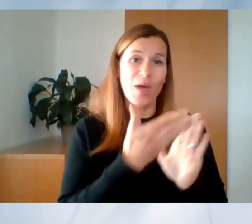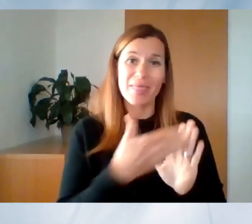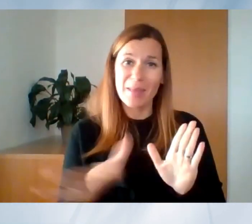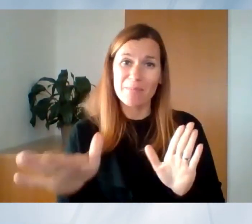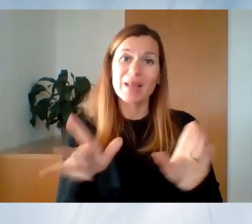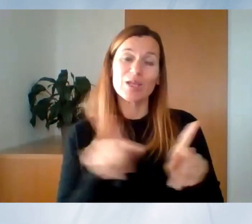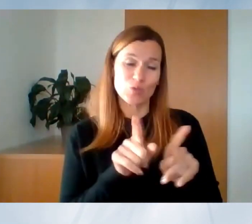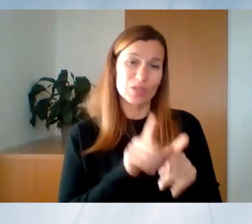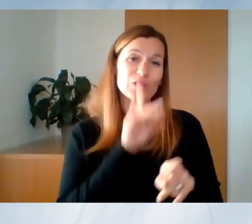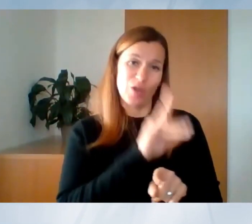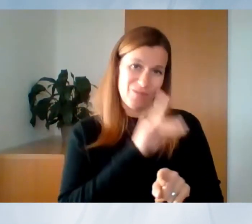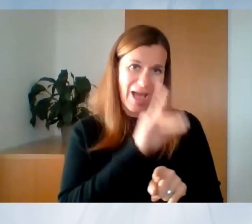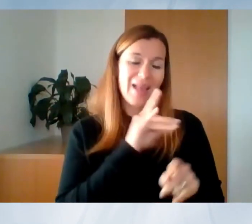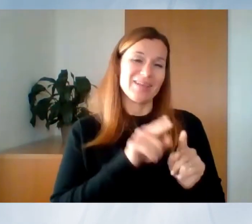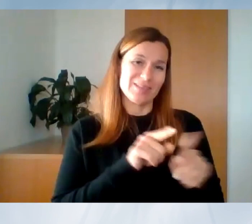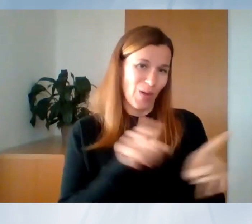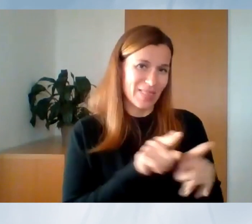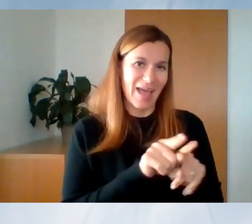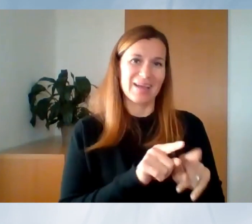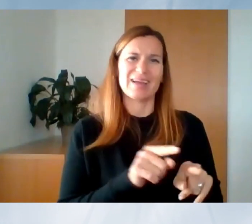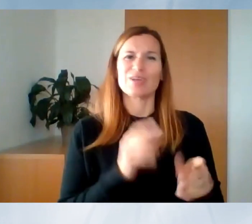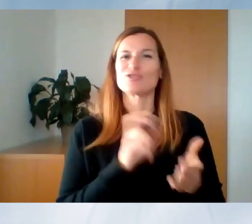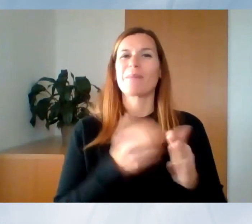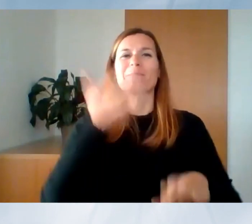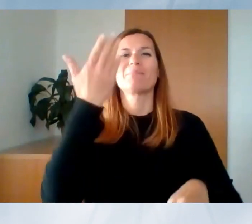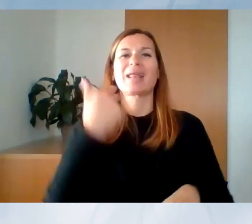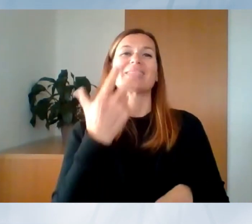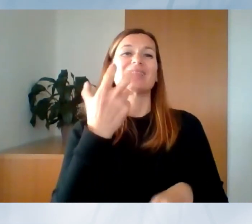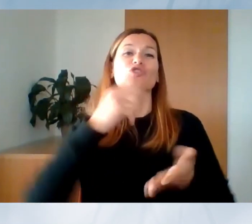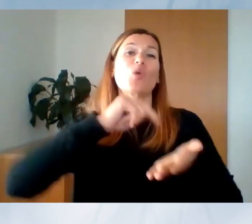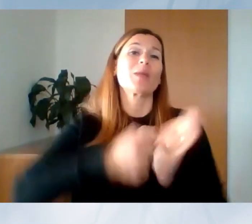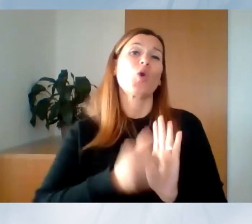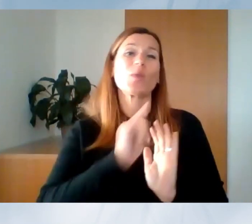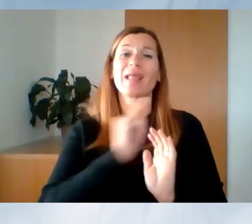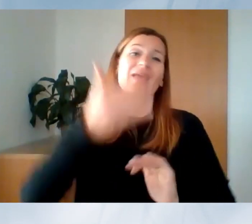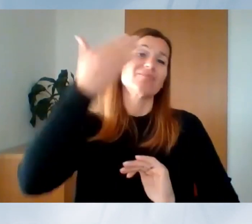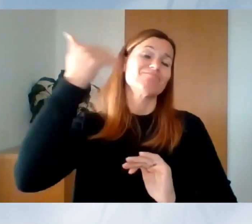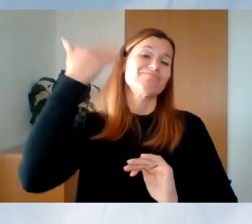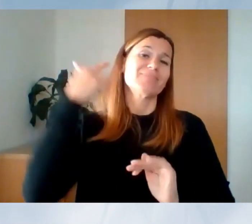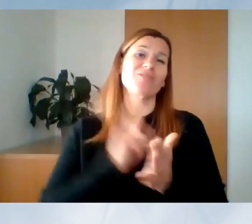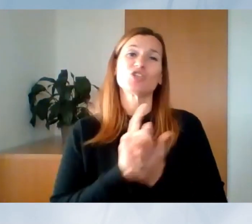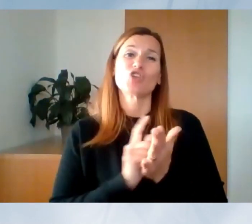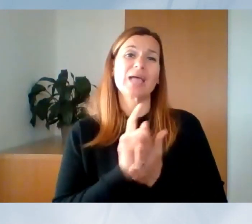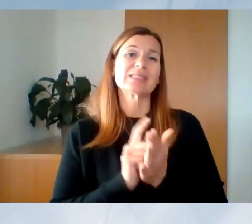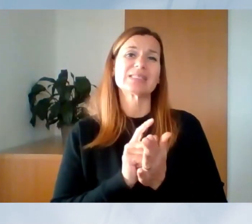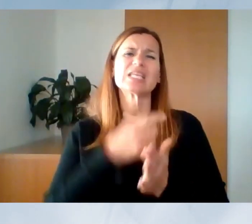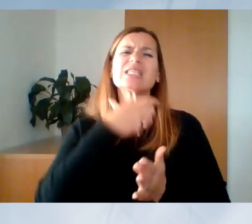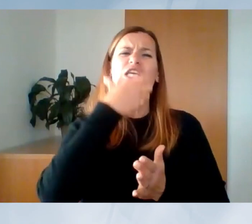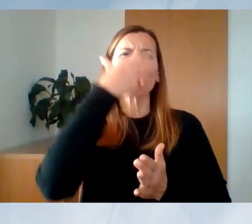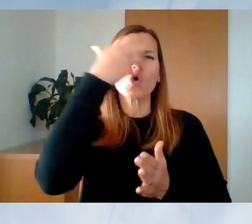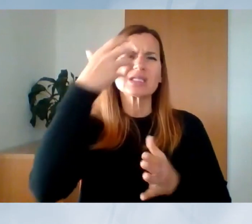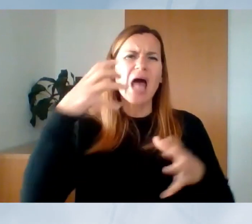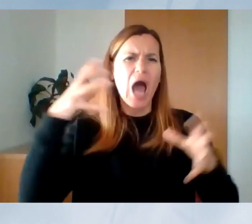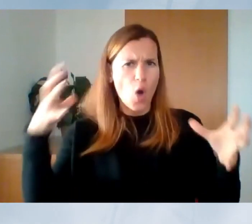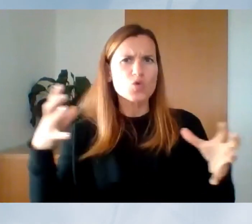razvoja naprej, tudi živali so take, že pred 300 milijonov let dinozavri, v času dinozavrov, plazilcev